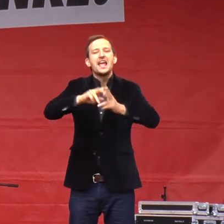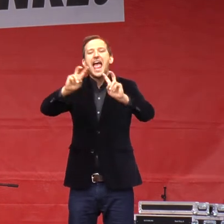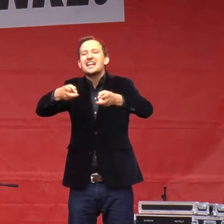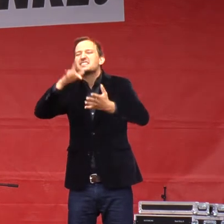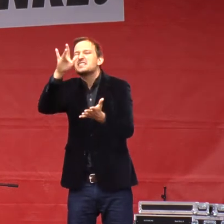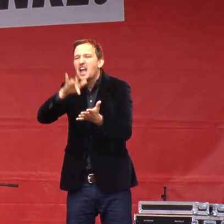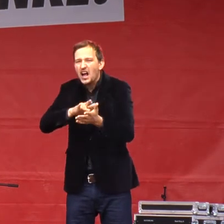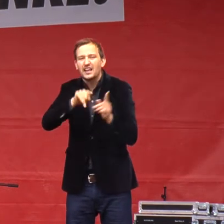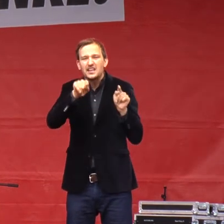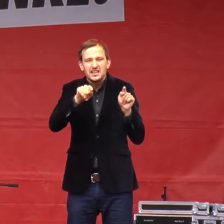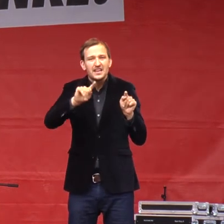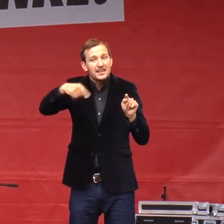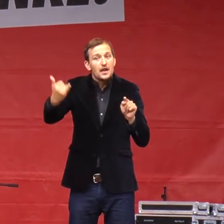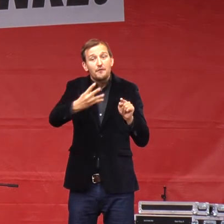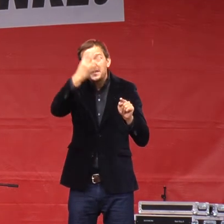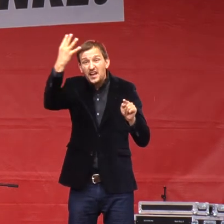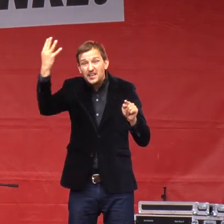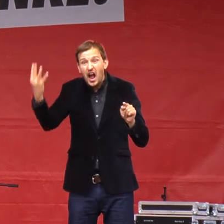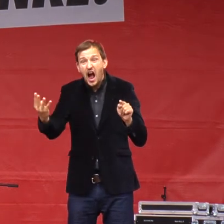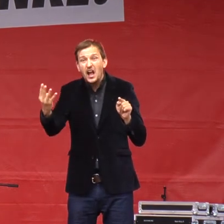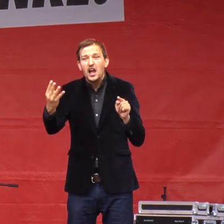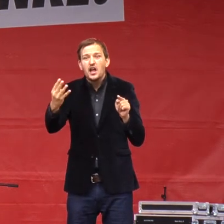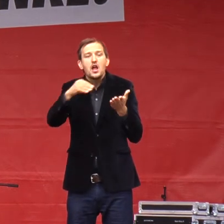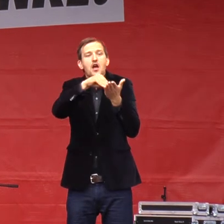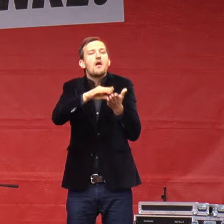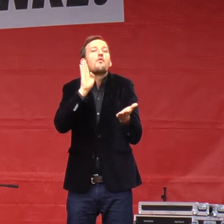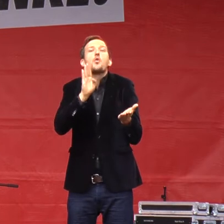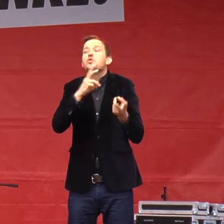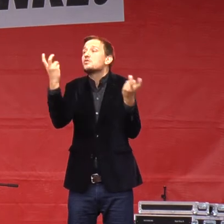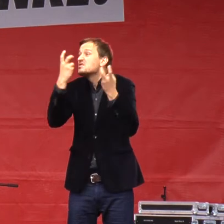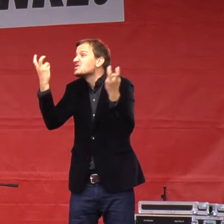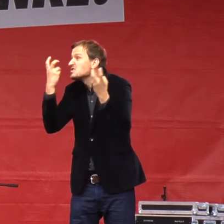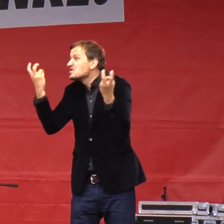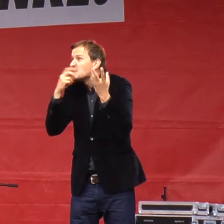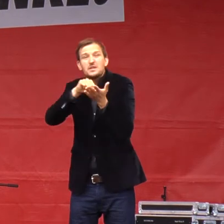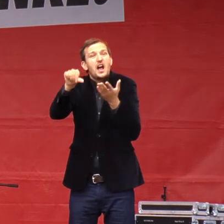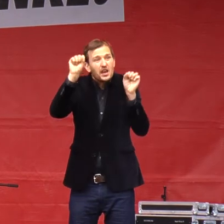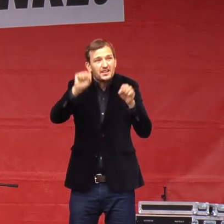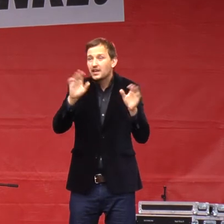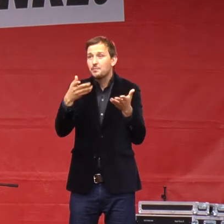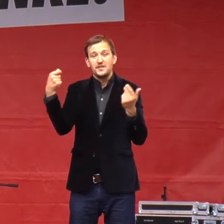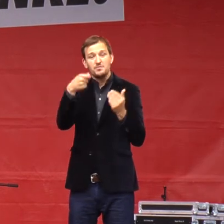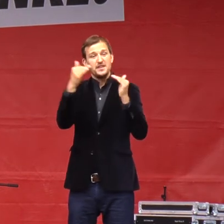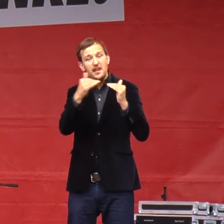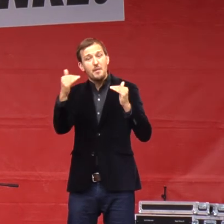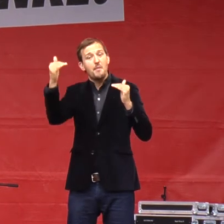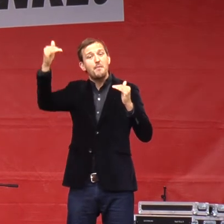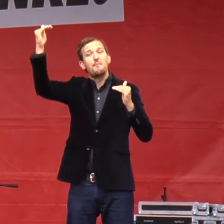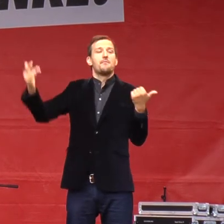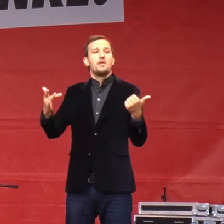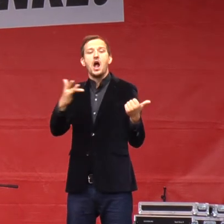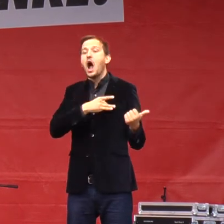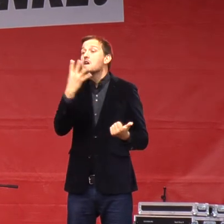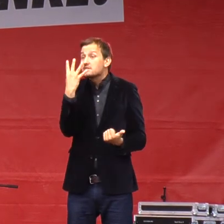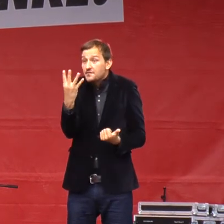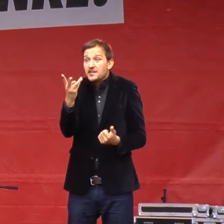auch die nächsten 4 Jahre keine bezahlbare Wohnung finden wird. Das heißt, dass die